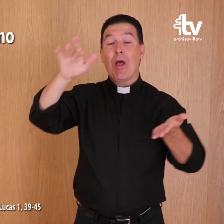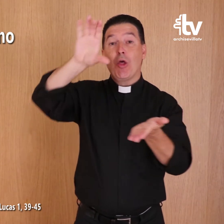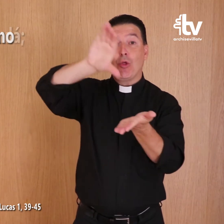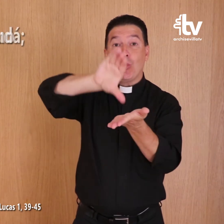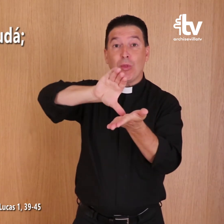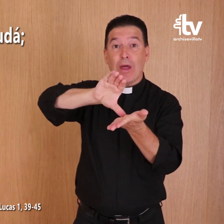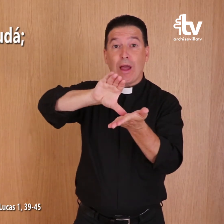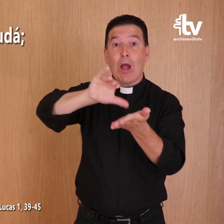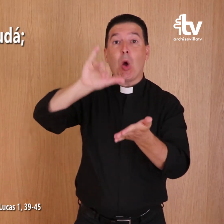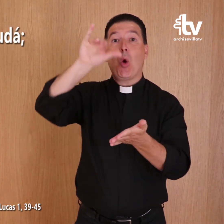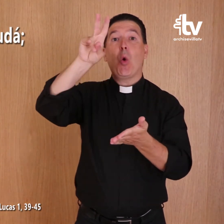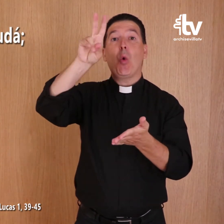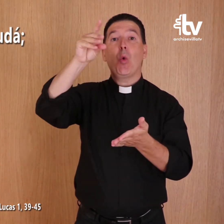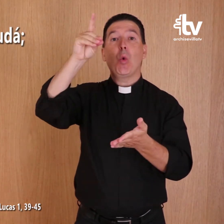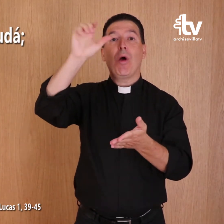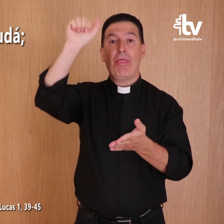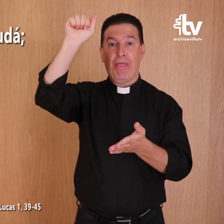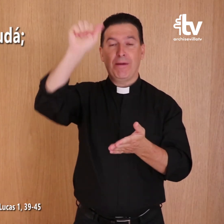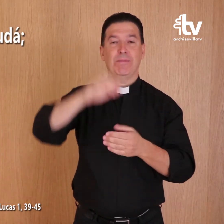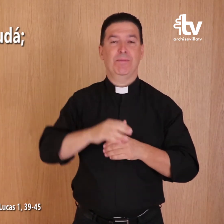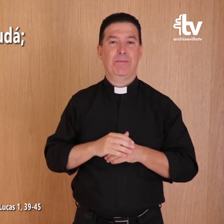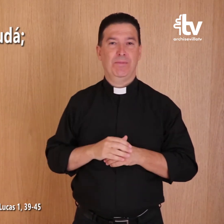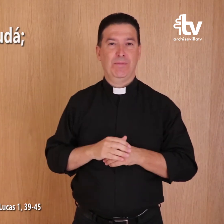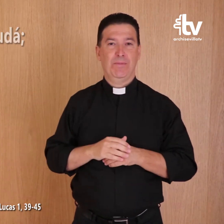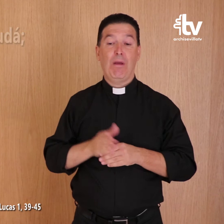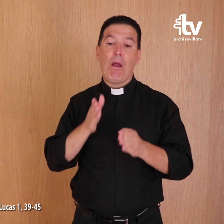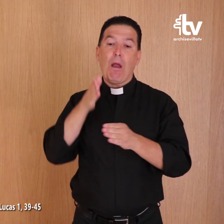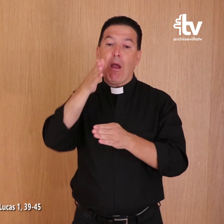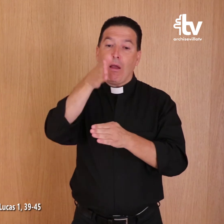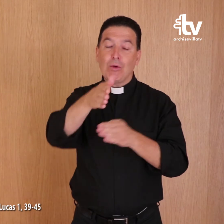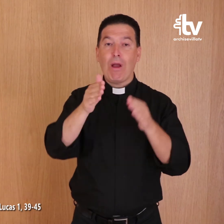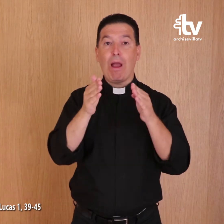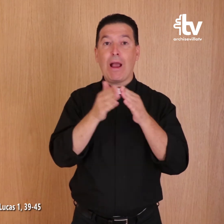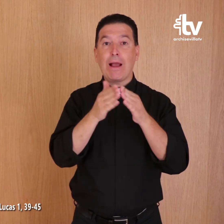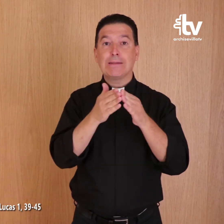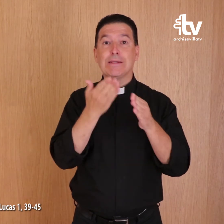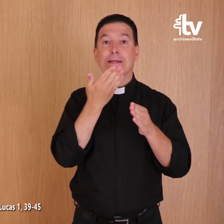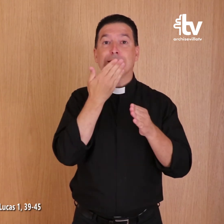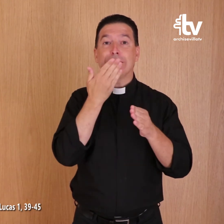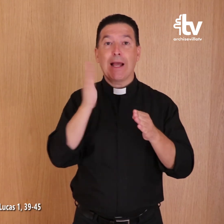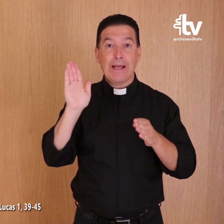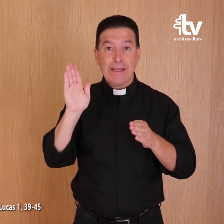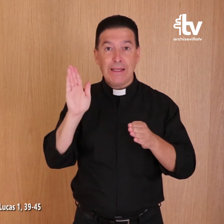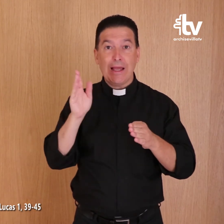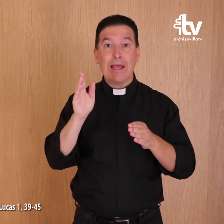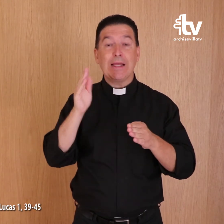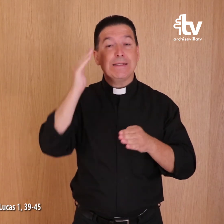a una ciudad de Judá. Entró en casa de Zacarías y